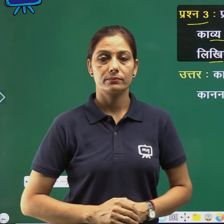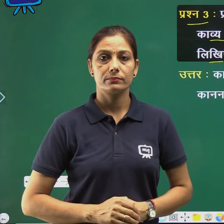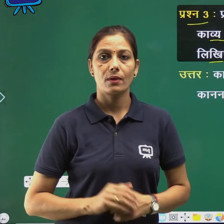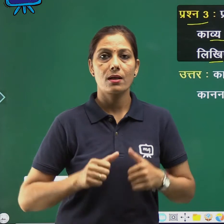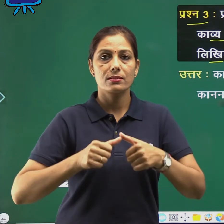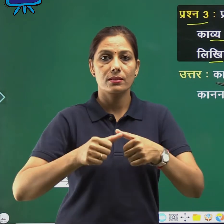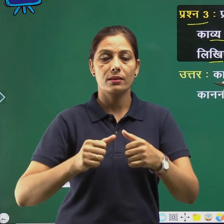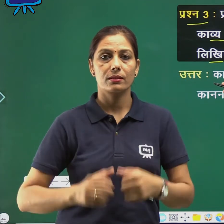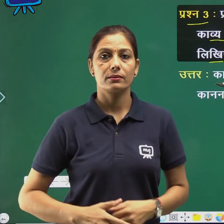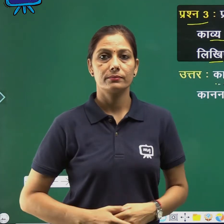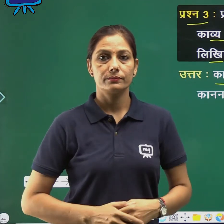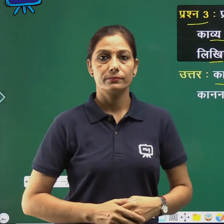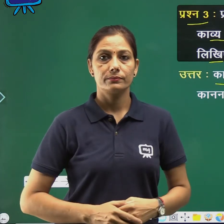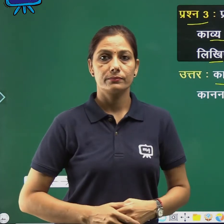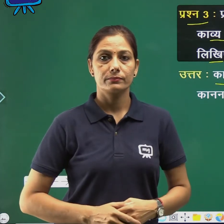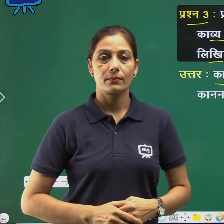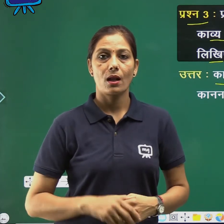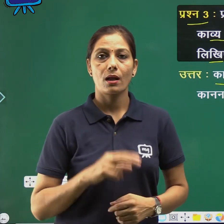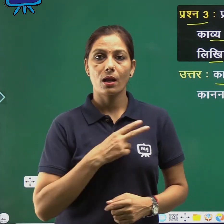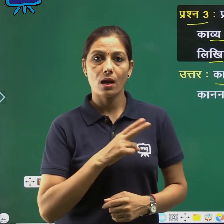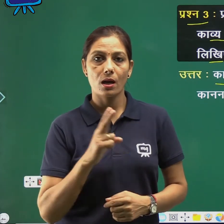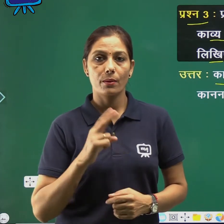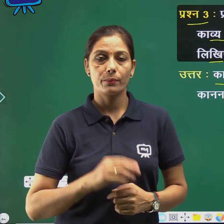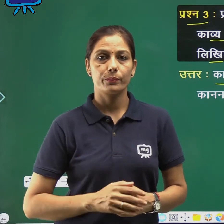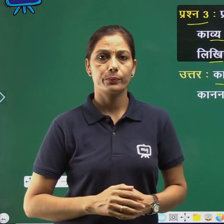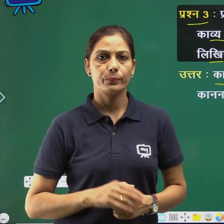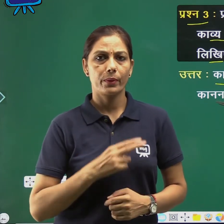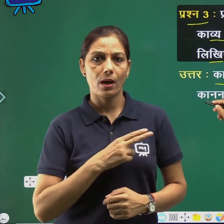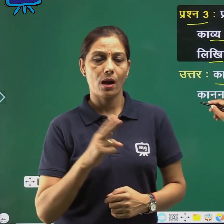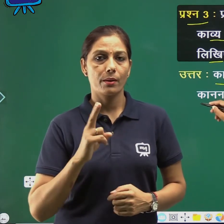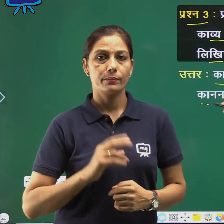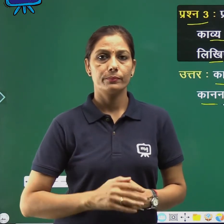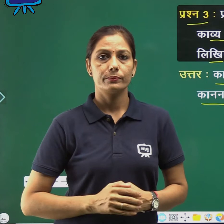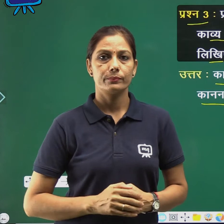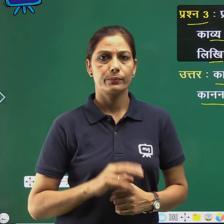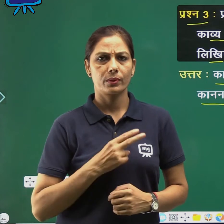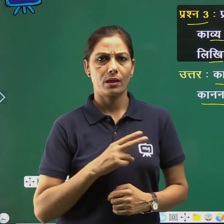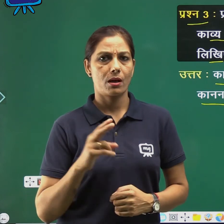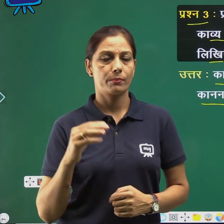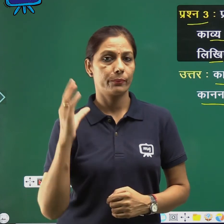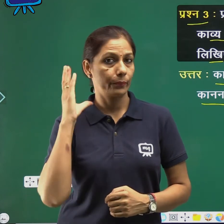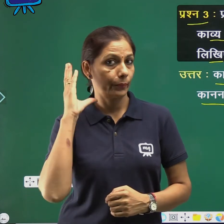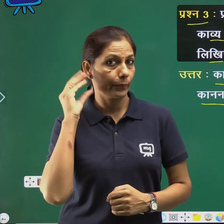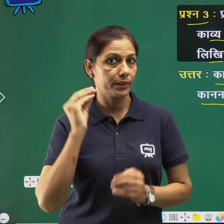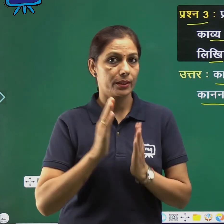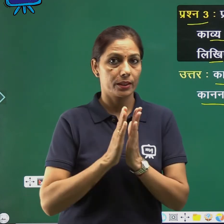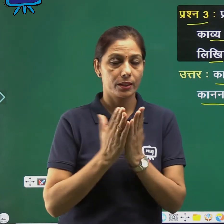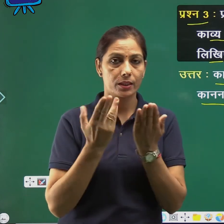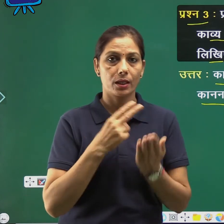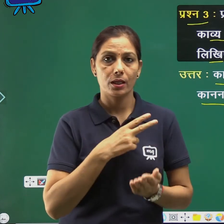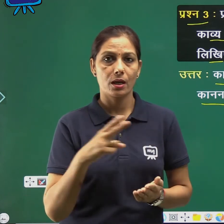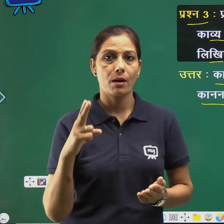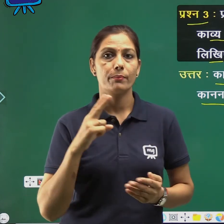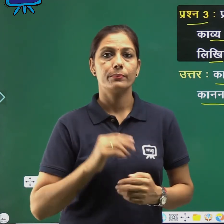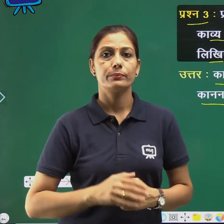उत्तर है, कामायनी, चित्राधार, कानन कुसुम,